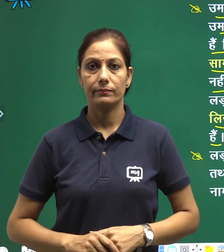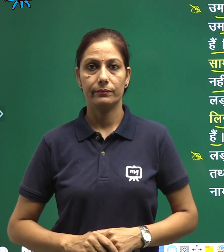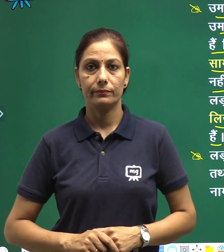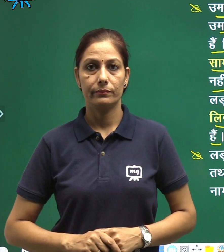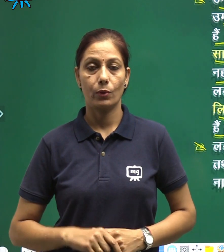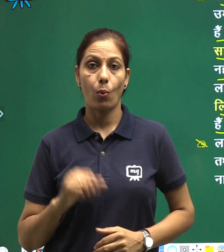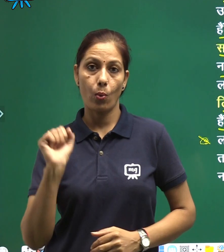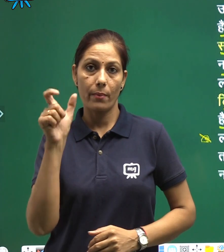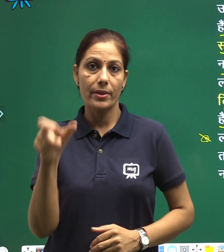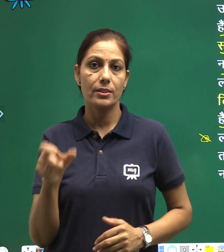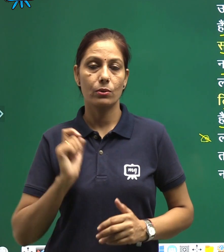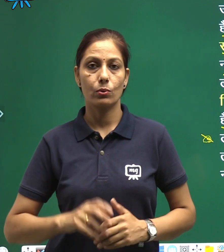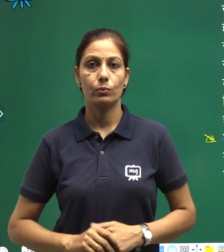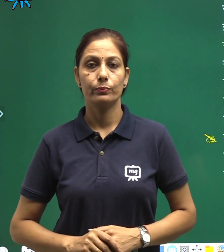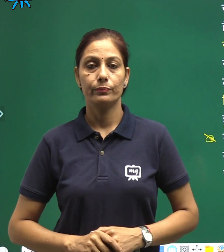अर्थात उन्हें